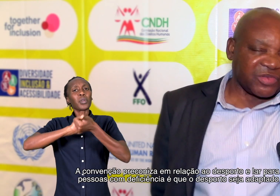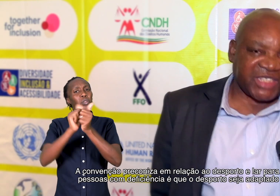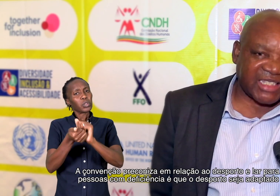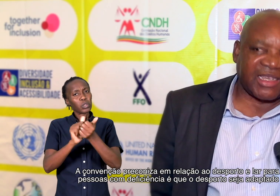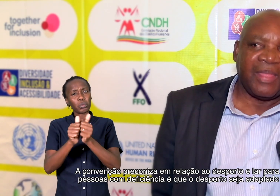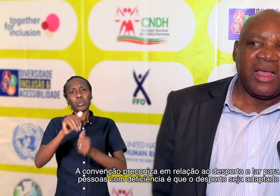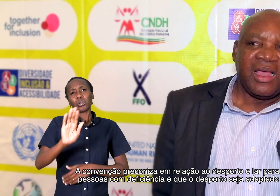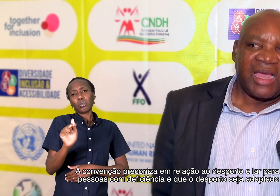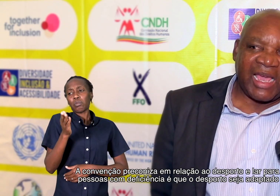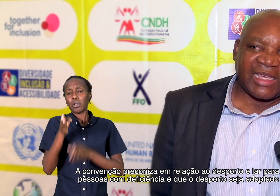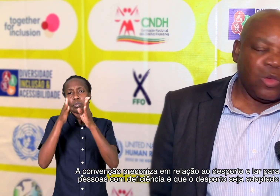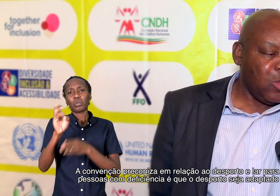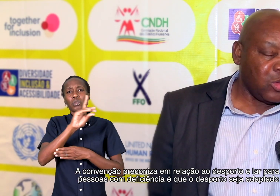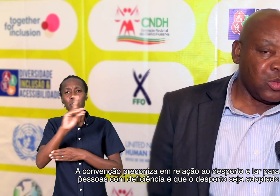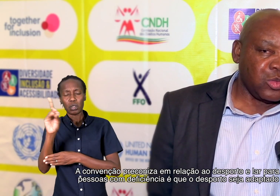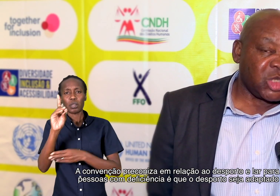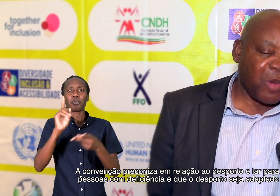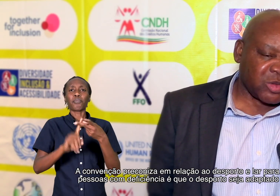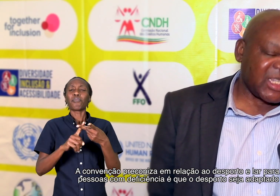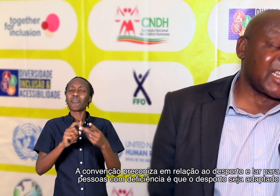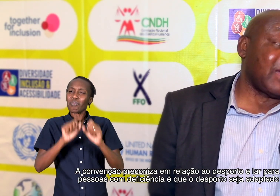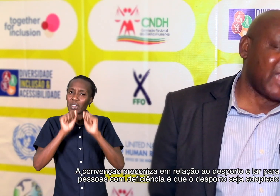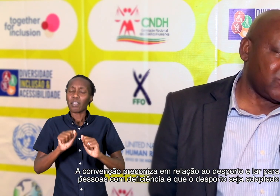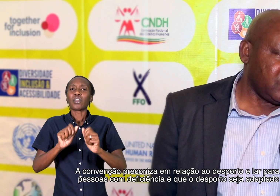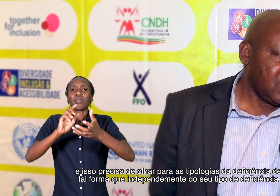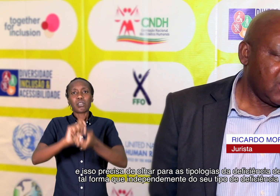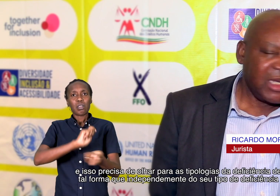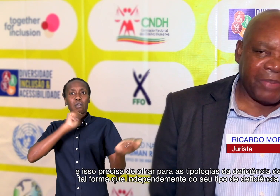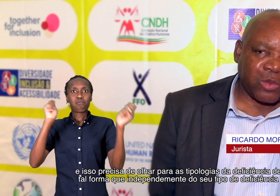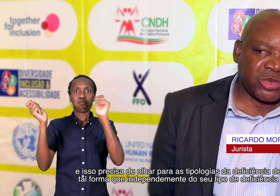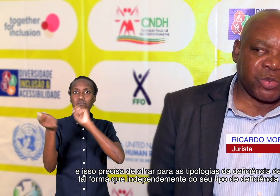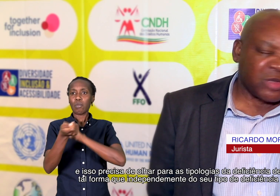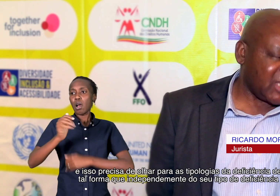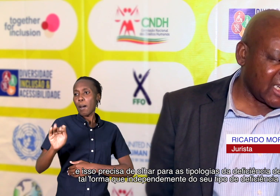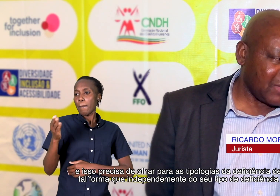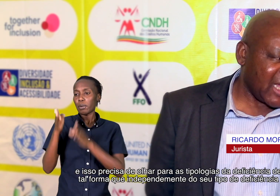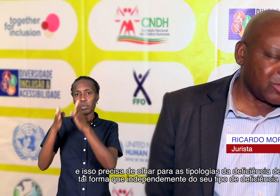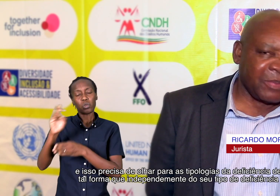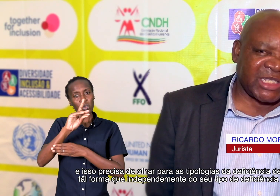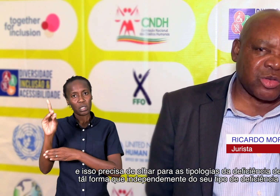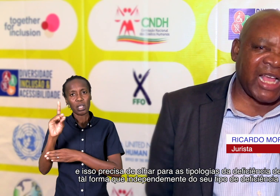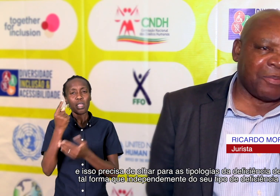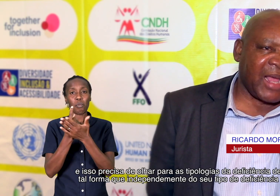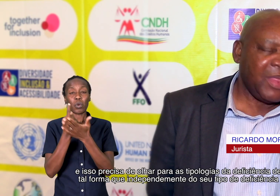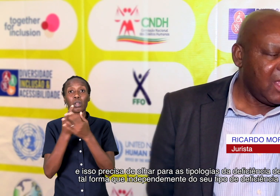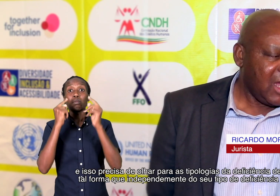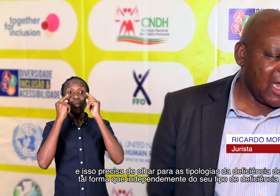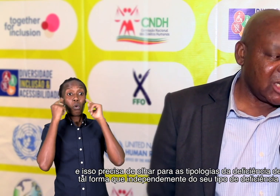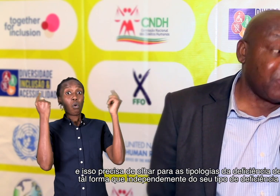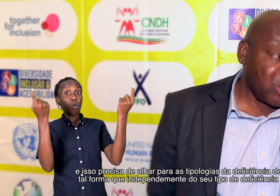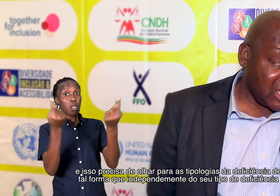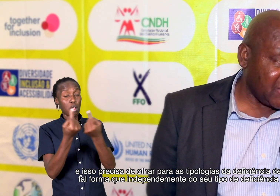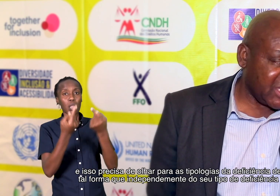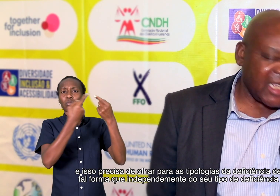pessoas com deficiência, é que o desporto seja adaptado. E para que o desporto seja adaptado, é preciso olhar para